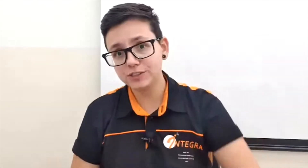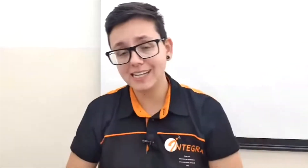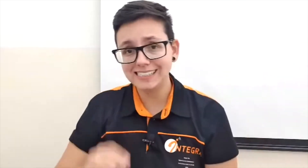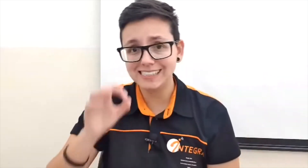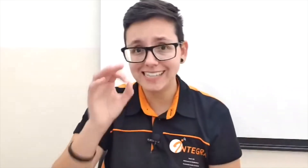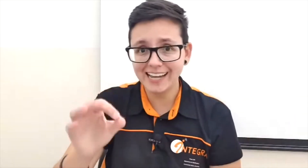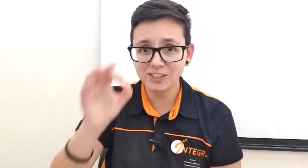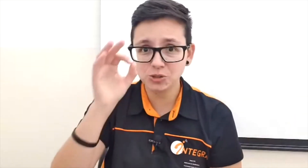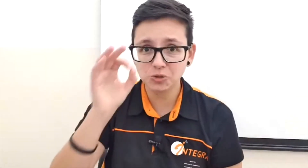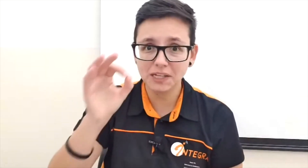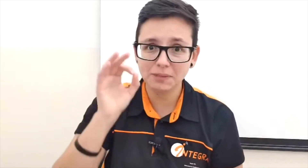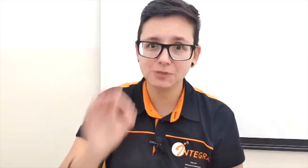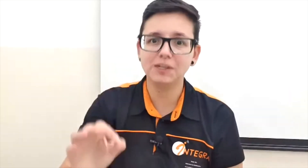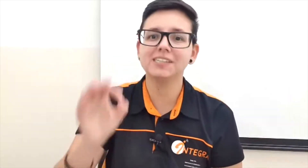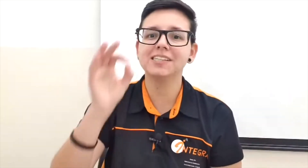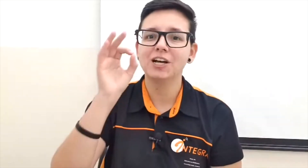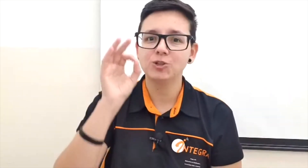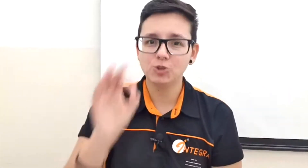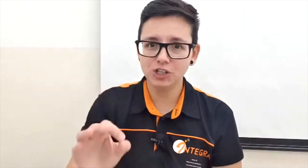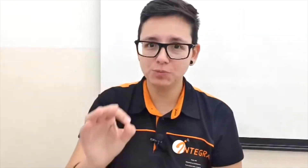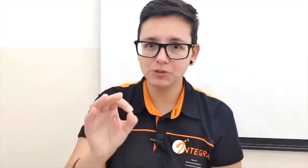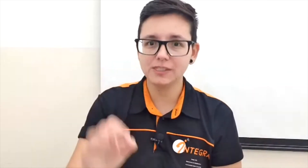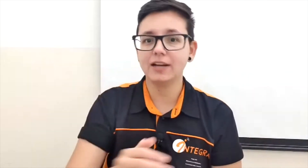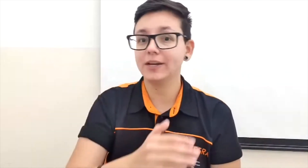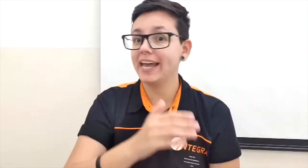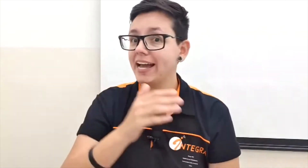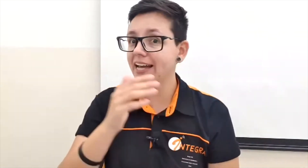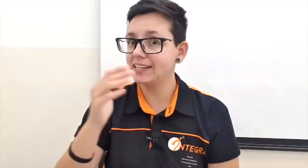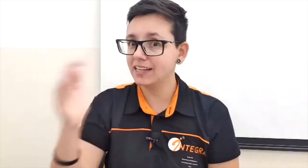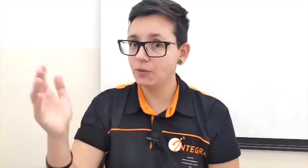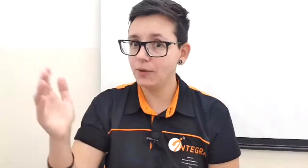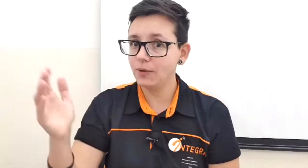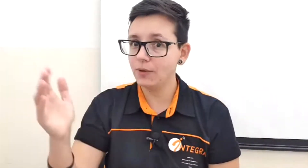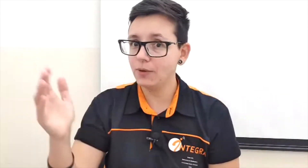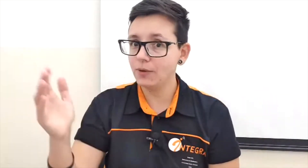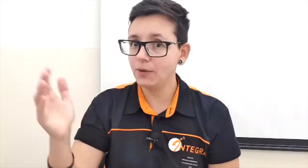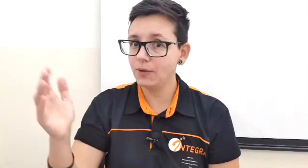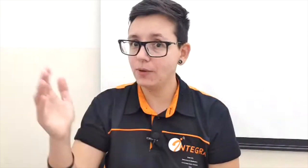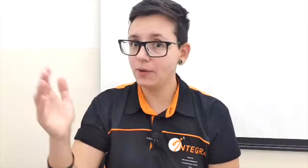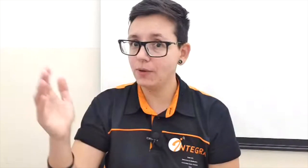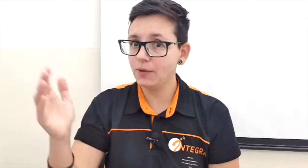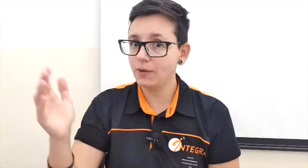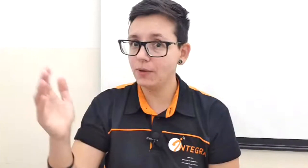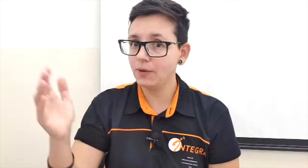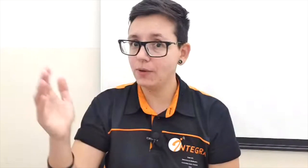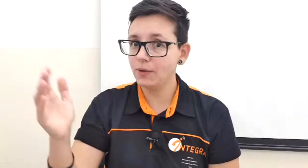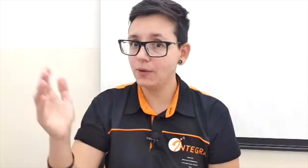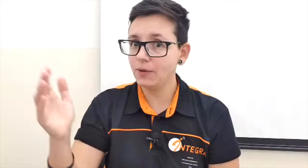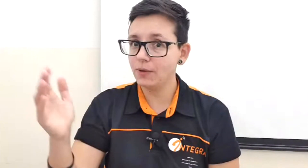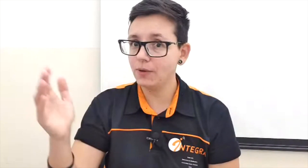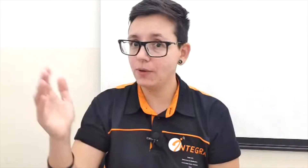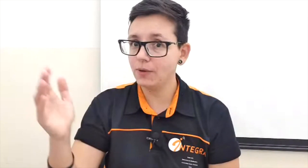vocês dentro do Libras Plus 2.0. Quem ainda não é, vejo vocês quarta-feira. Valeu, gente!